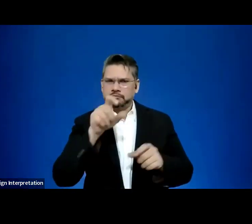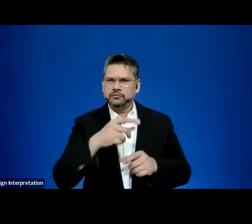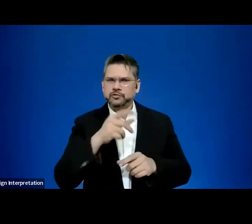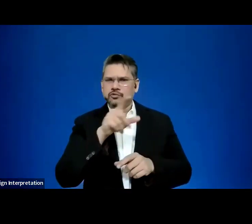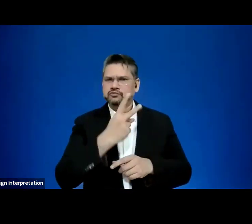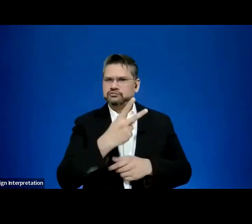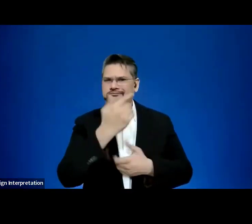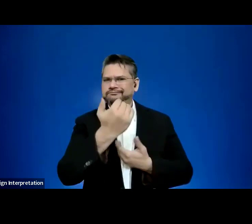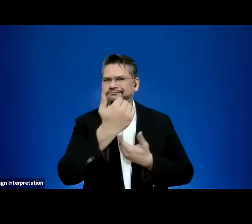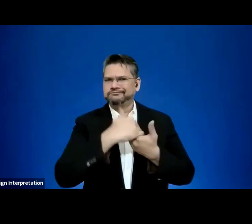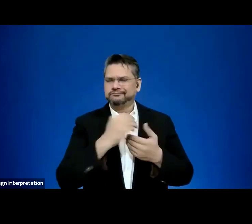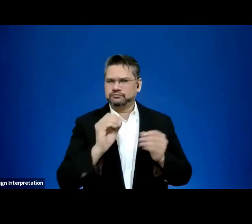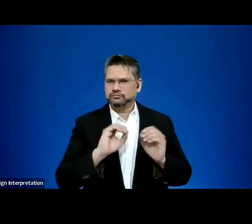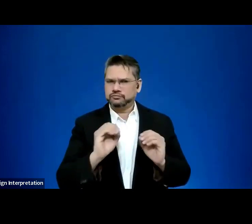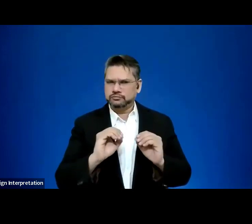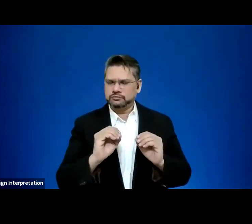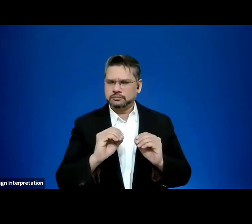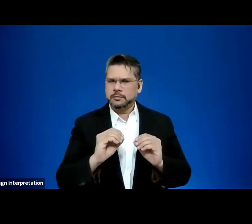我发现